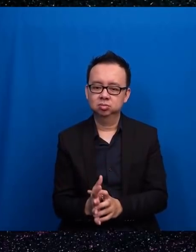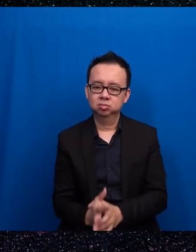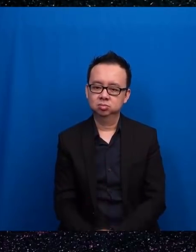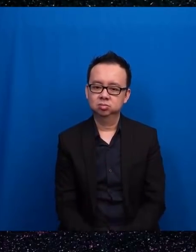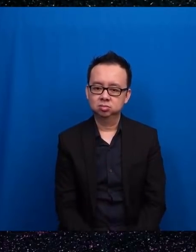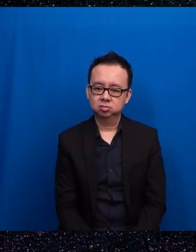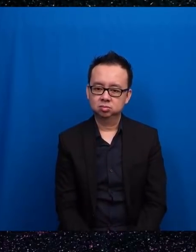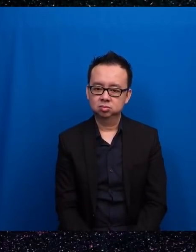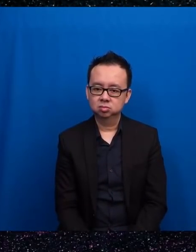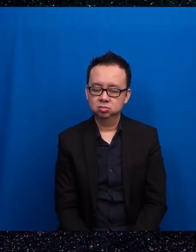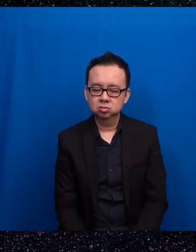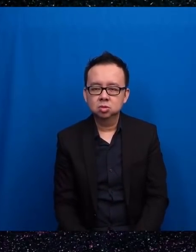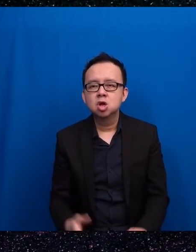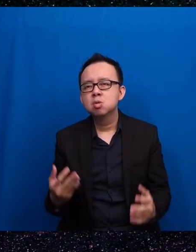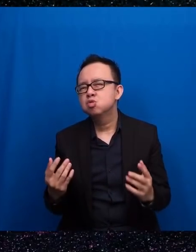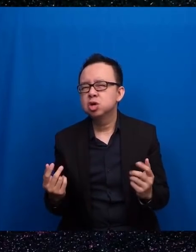Ya, mungkin menurun sedikit.